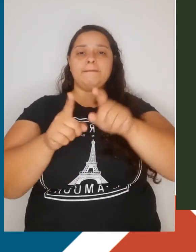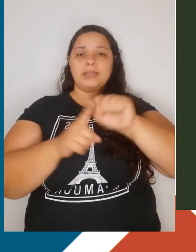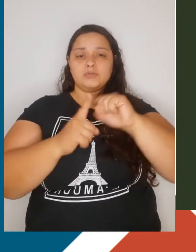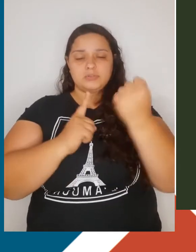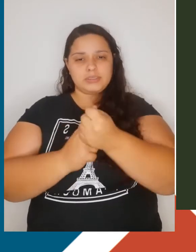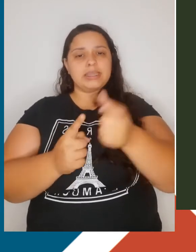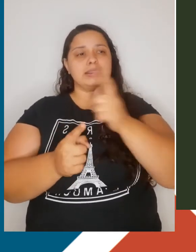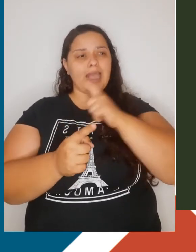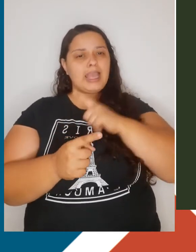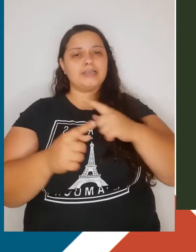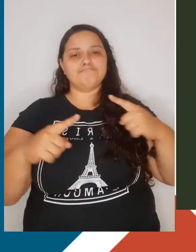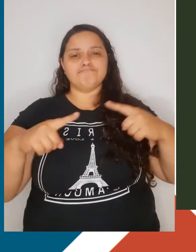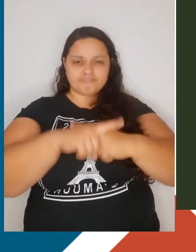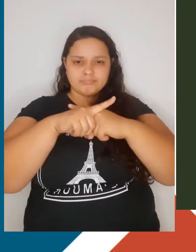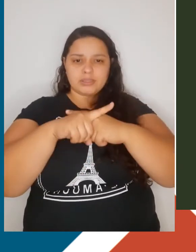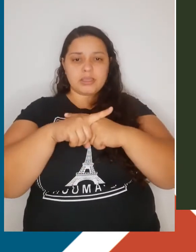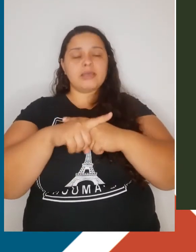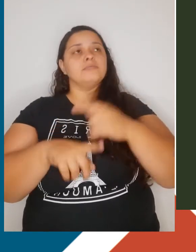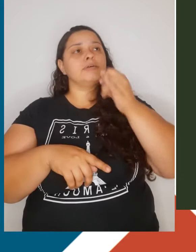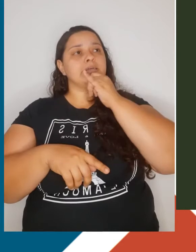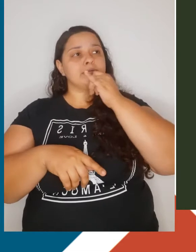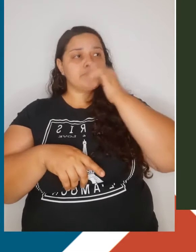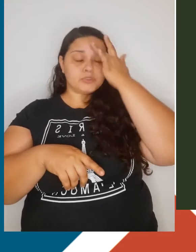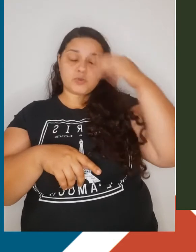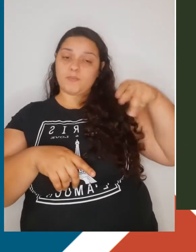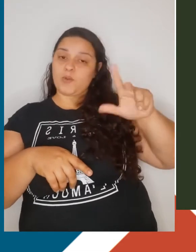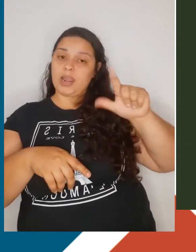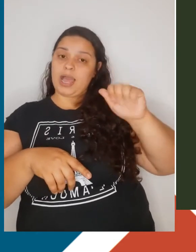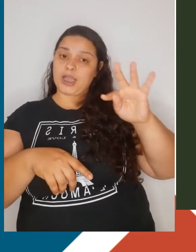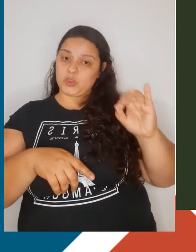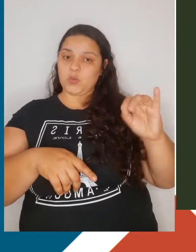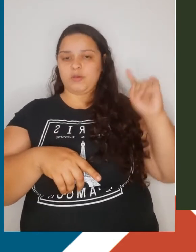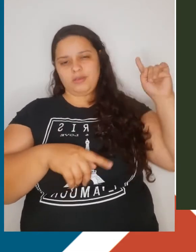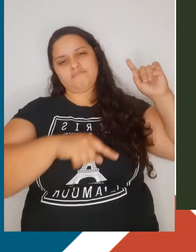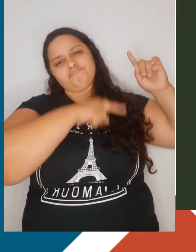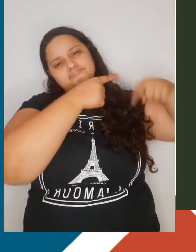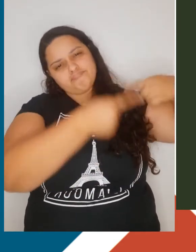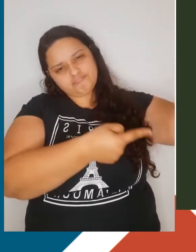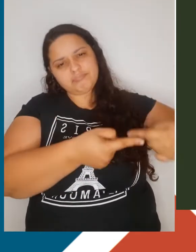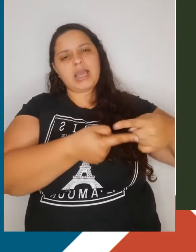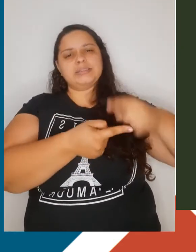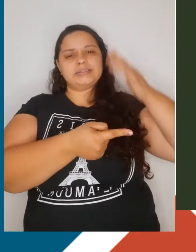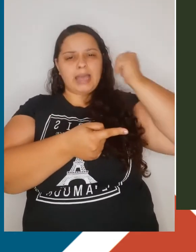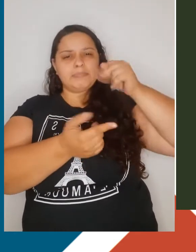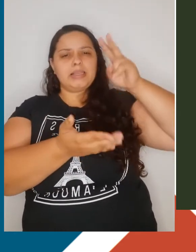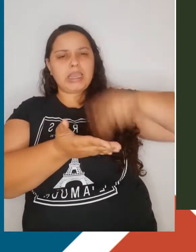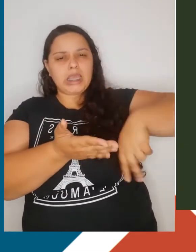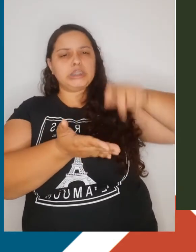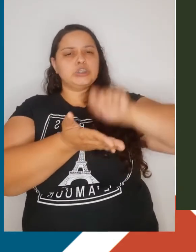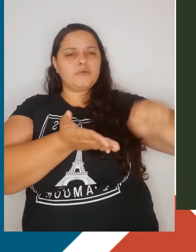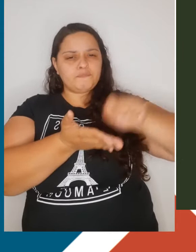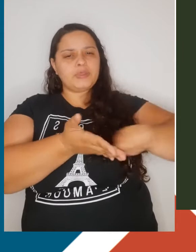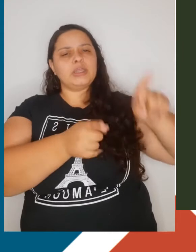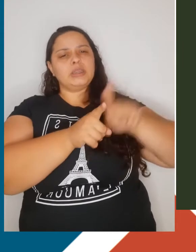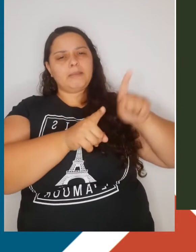vigor. Há então uma disputa entre um projeto pensado pelos chamados mulatos, descendentes dos colonizadores,